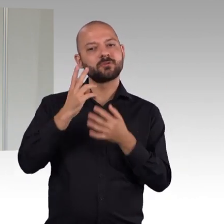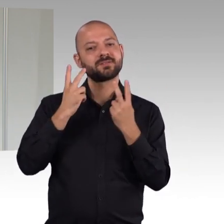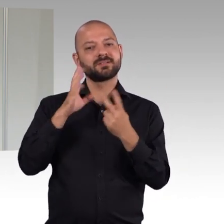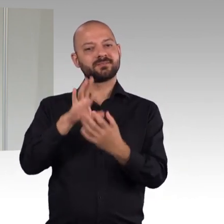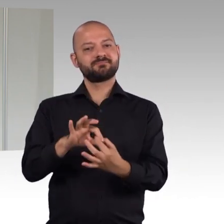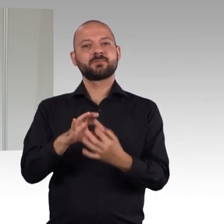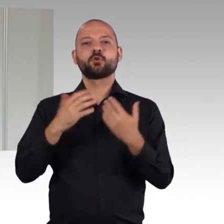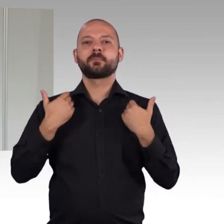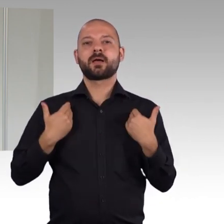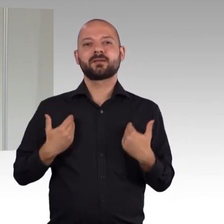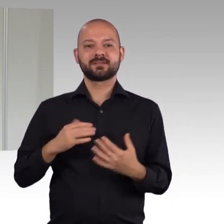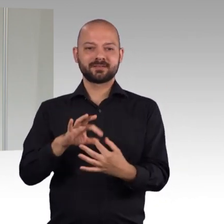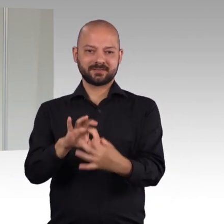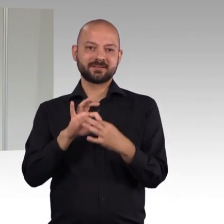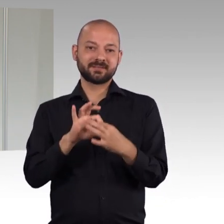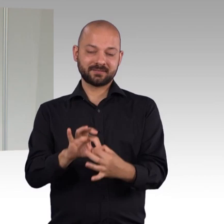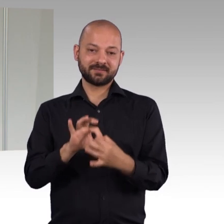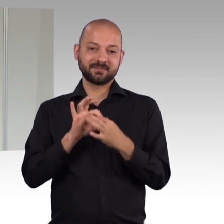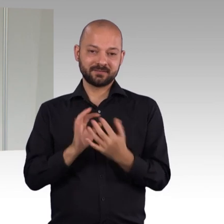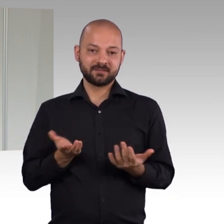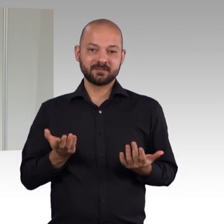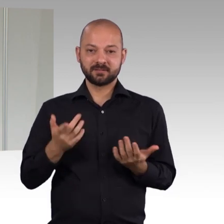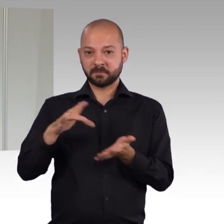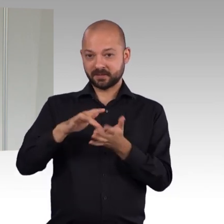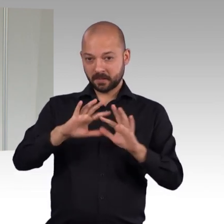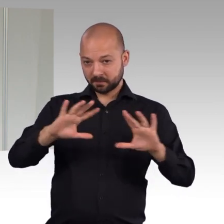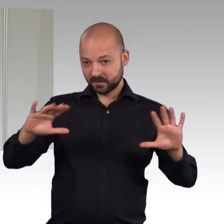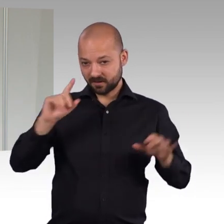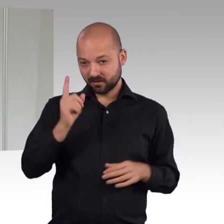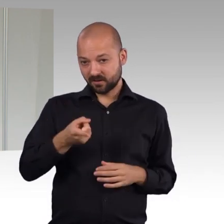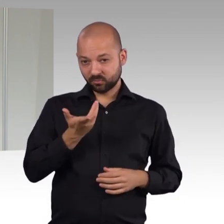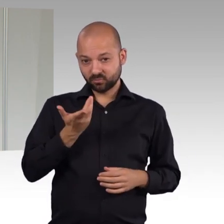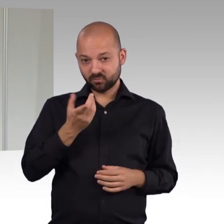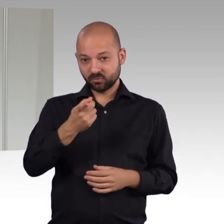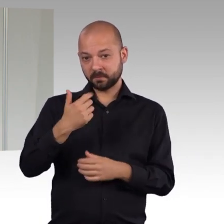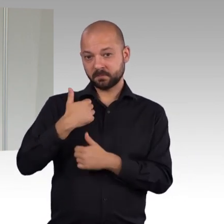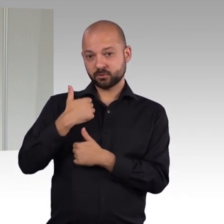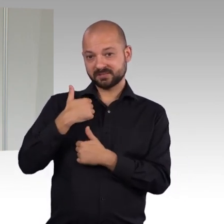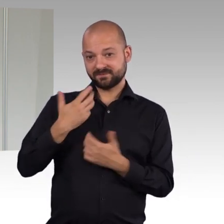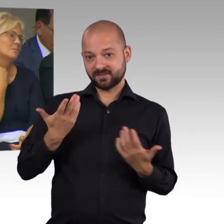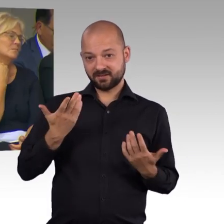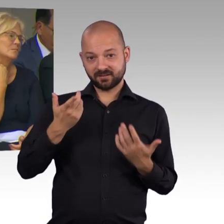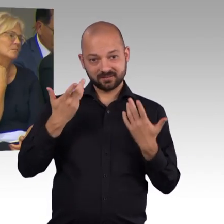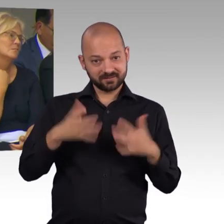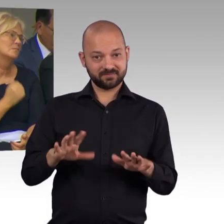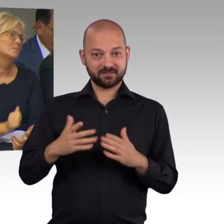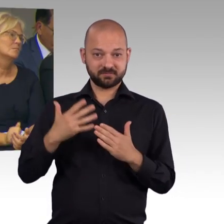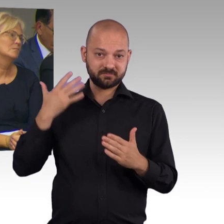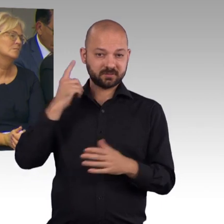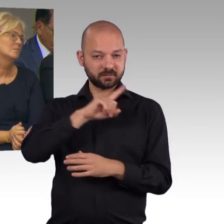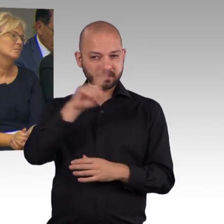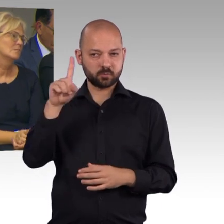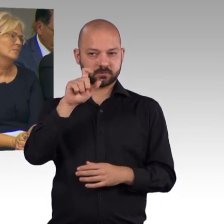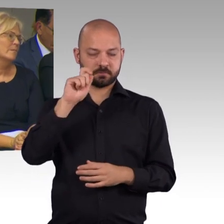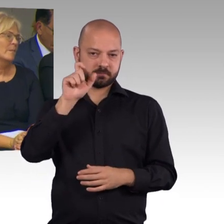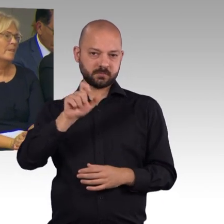drangsaliert und kriminalisiert. Frau Kramp-Karrenbauer, setzen Sie sich gemeinsam mit dem Außenminister für eine zivile Seenotrettungsmission und